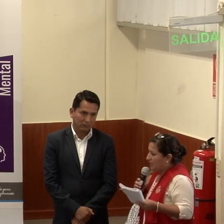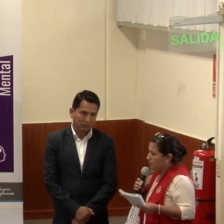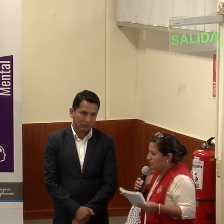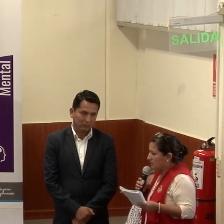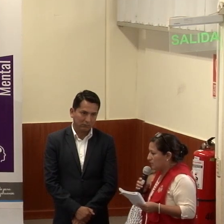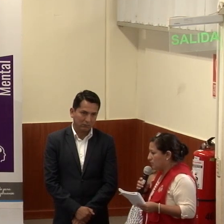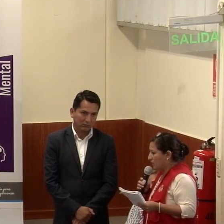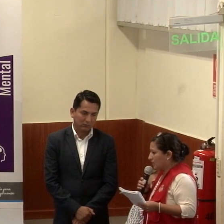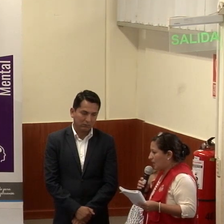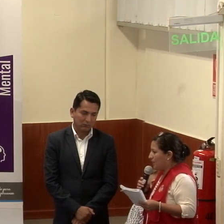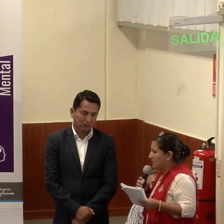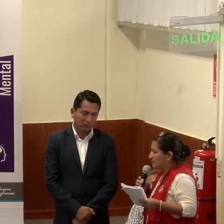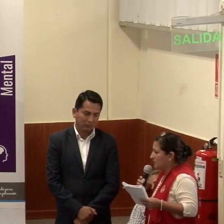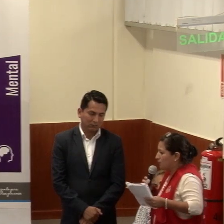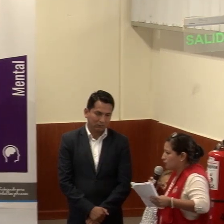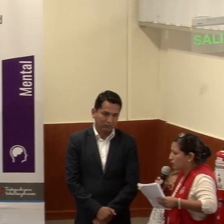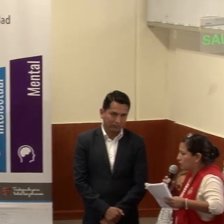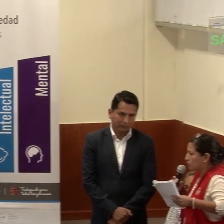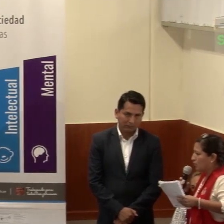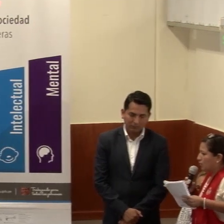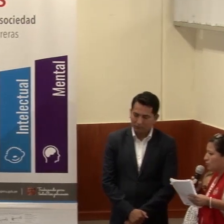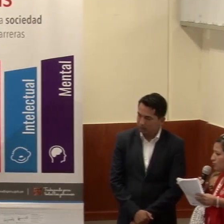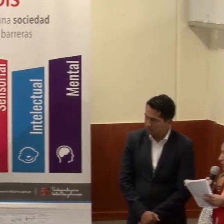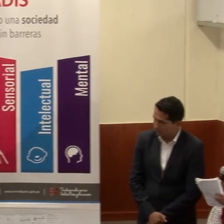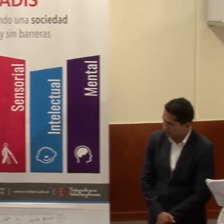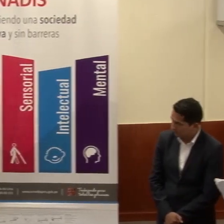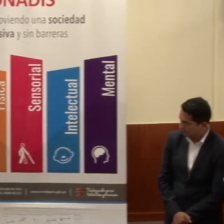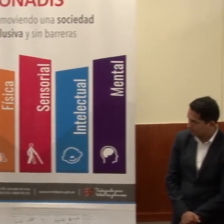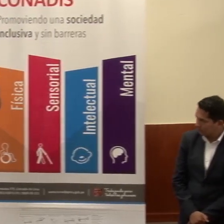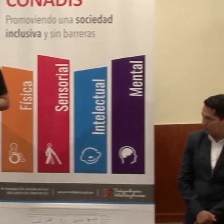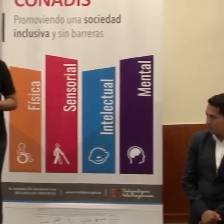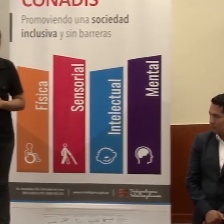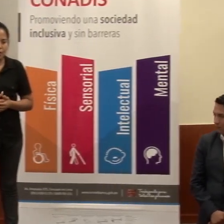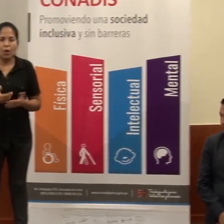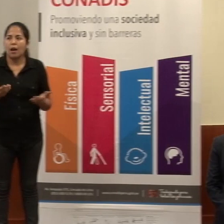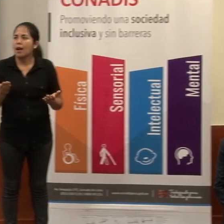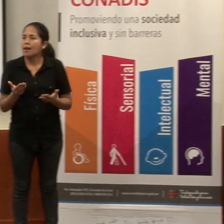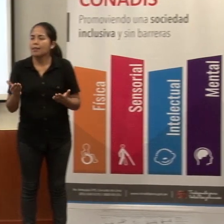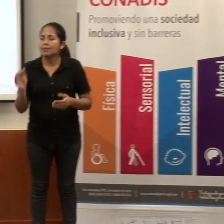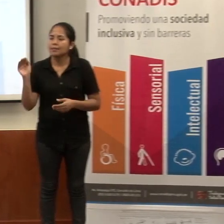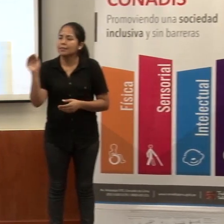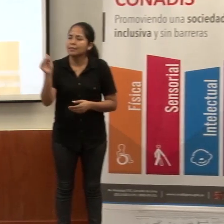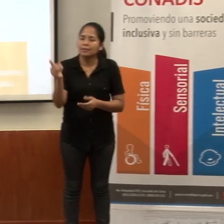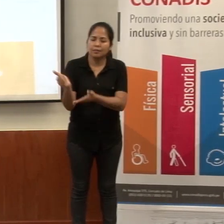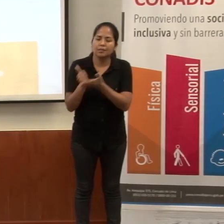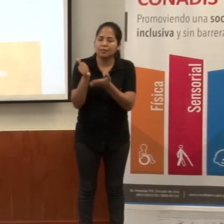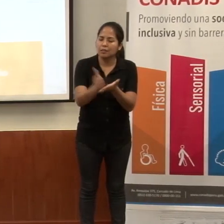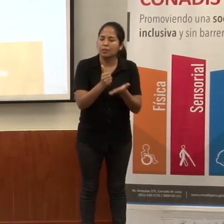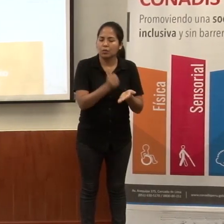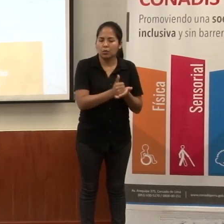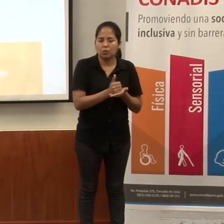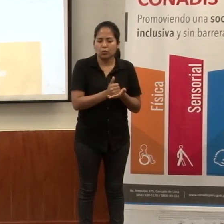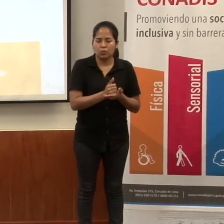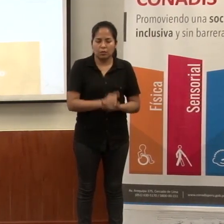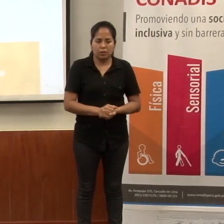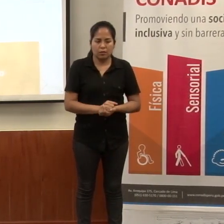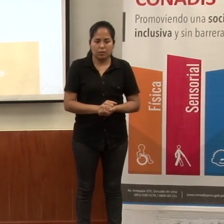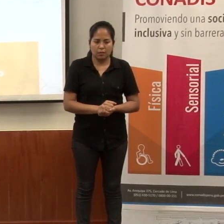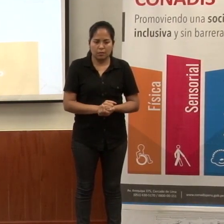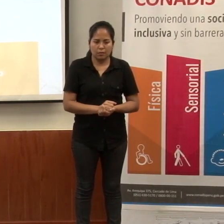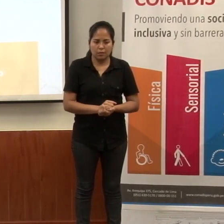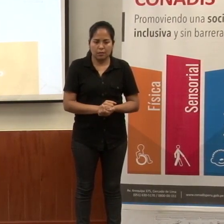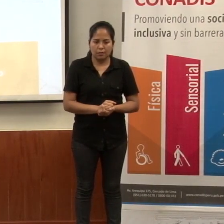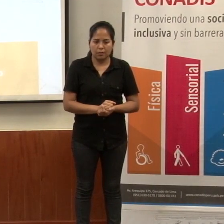extensión. Entonces, ¿qué sucede? A veces ya nosotros no sabemos a quién recurrir frente a esta situación. Es más, le